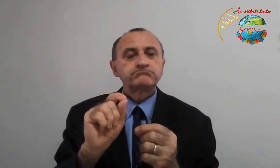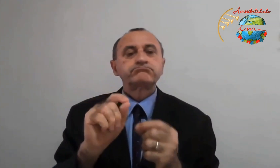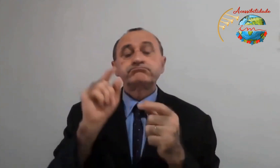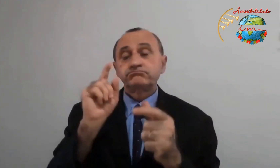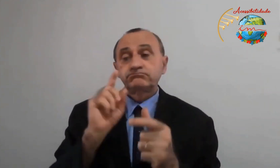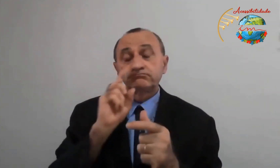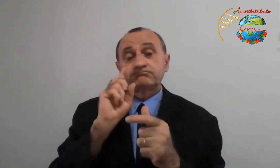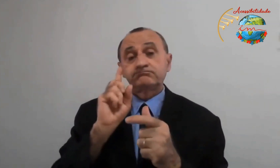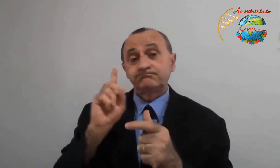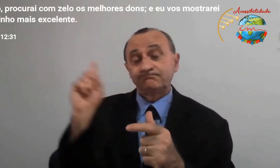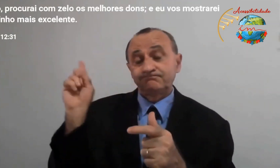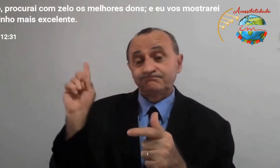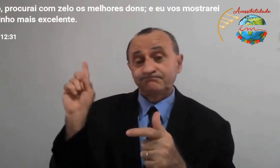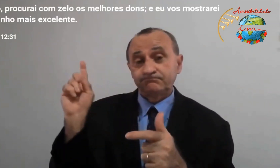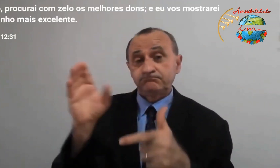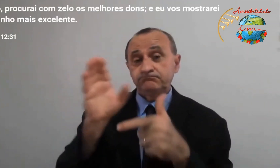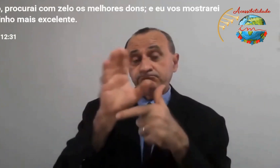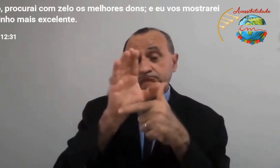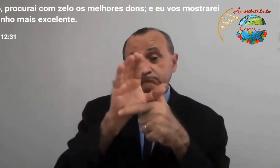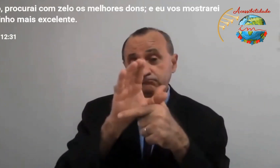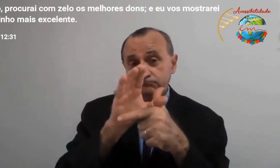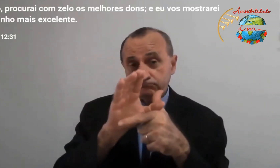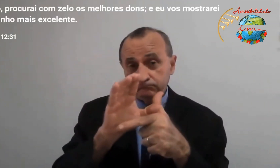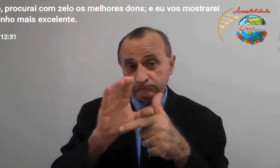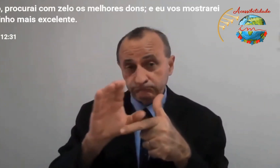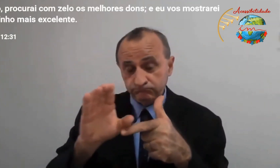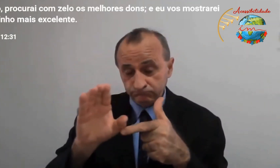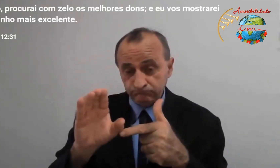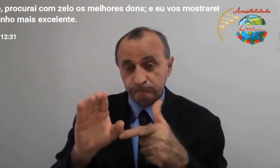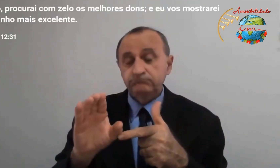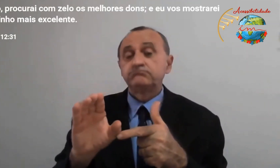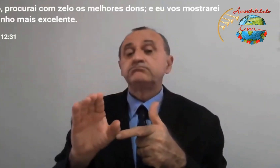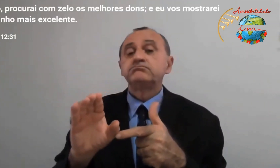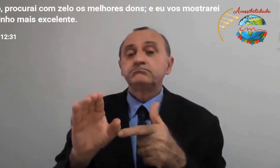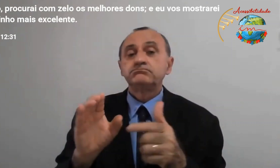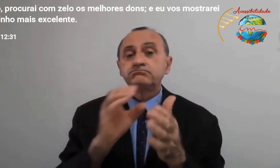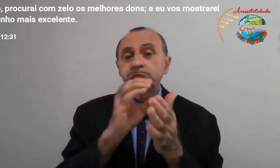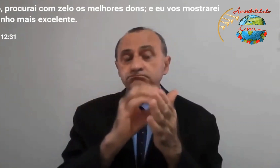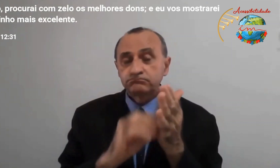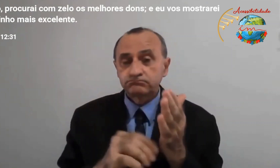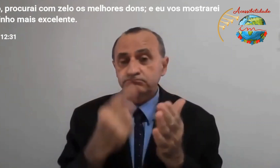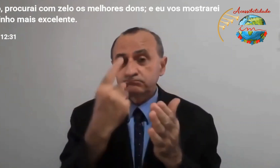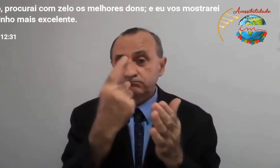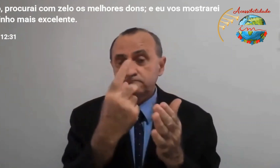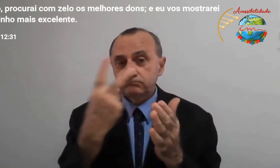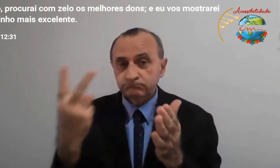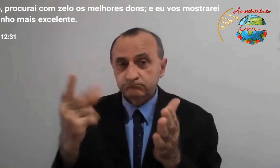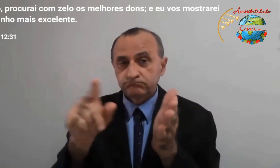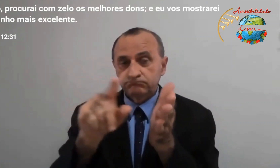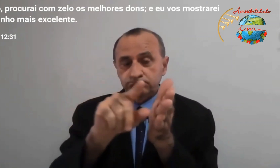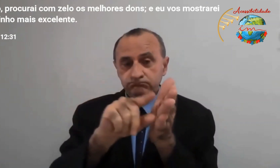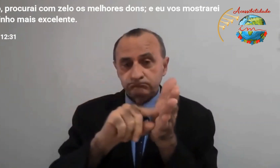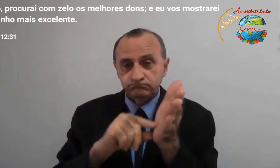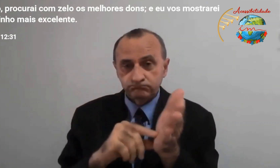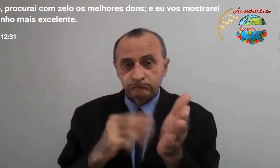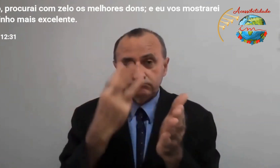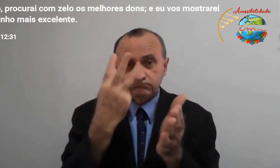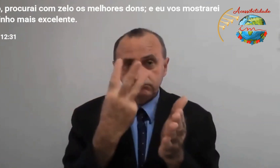está aqui, vejam, Primeira carta aos Coríntios, no capítulo 12, versículo